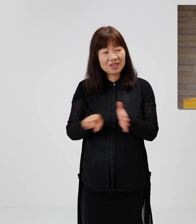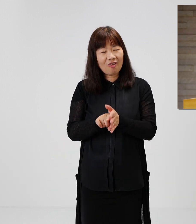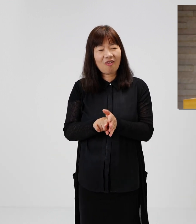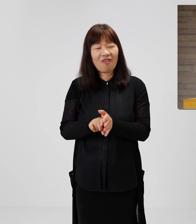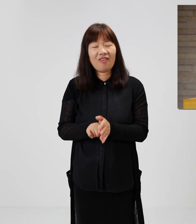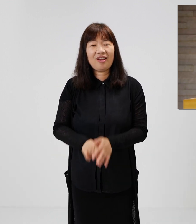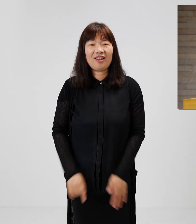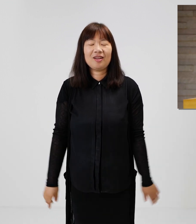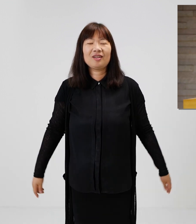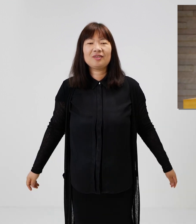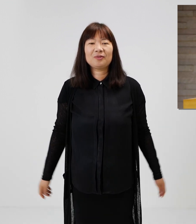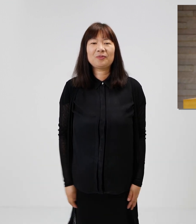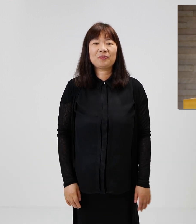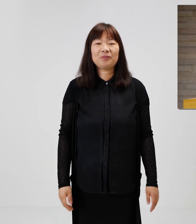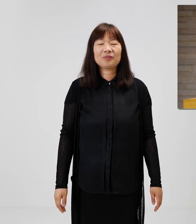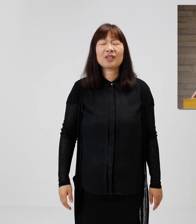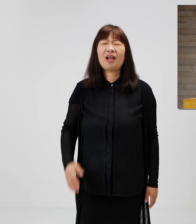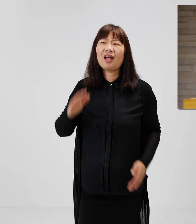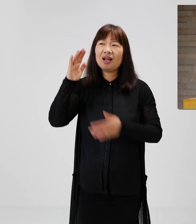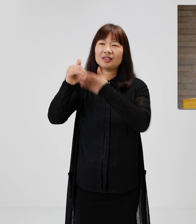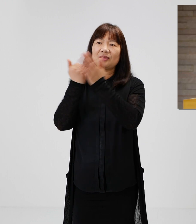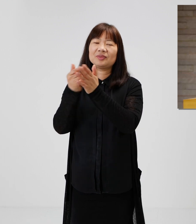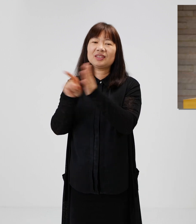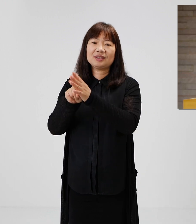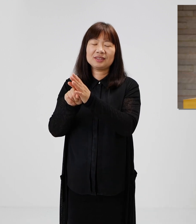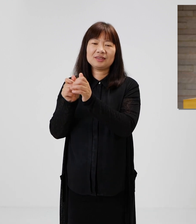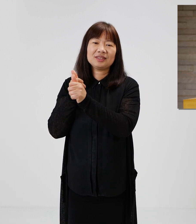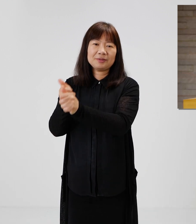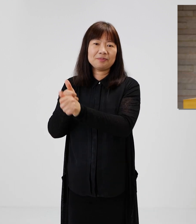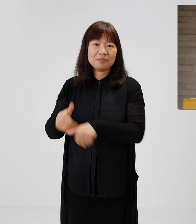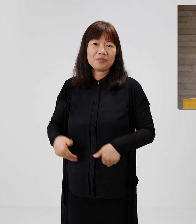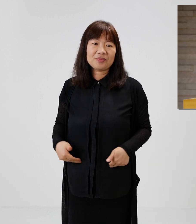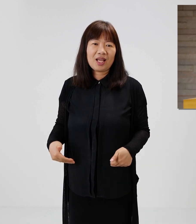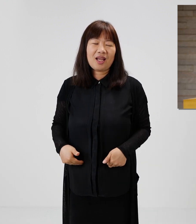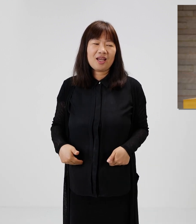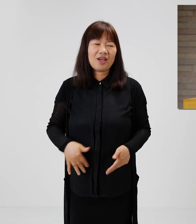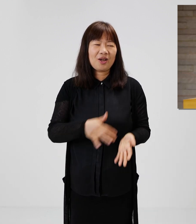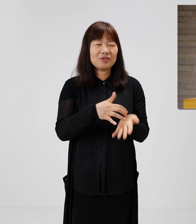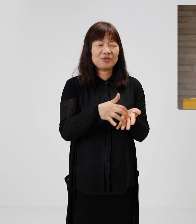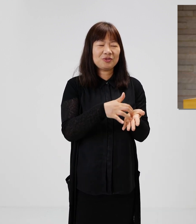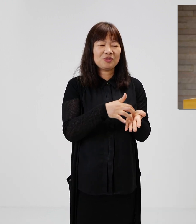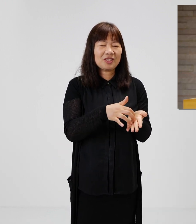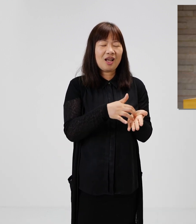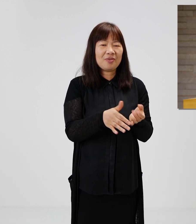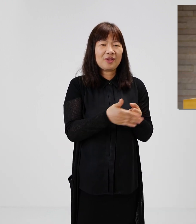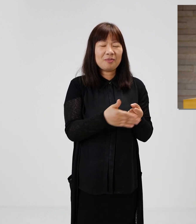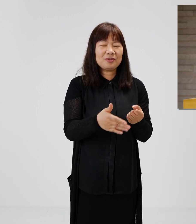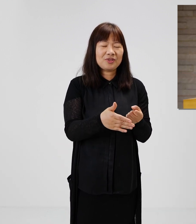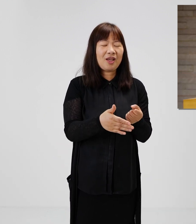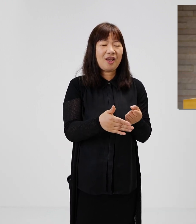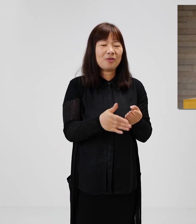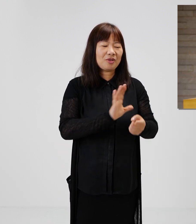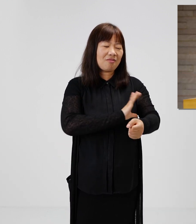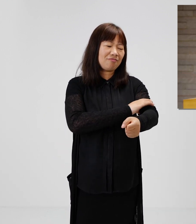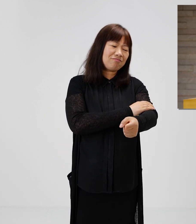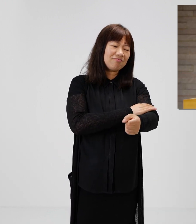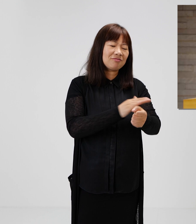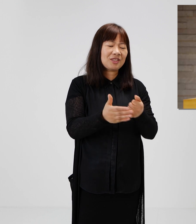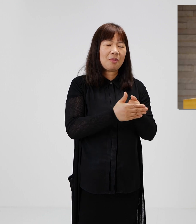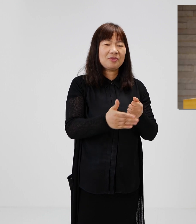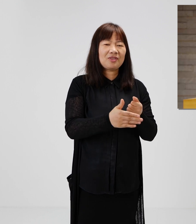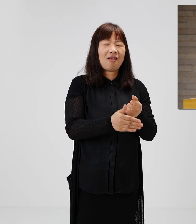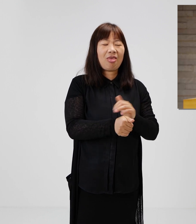믿습니까? 왜 그분을 의지해야지 숫자와 비율에 기죽고 주춤하고